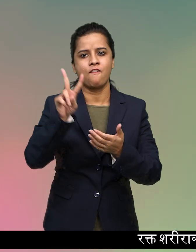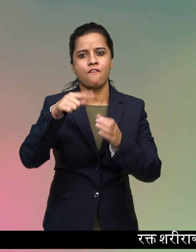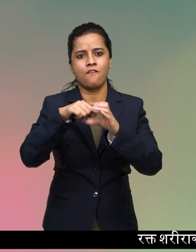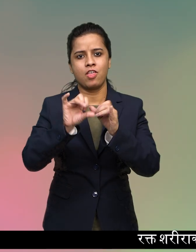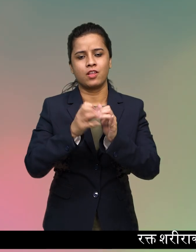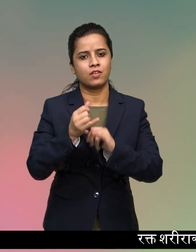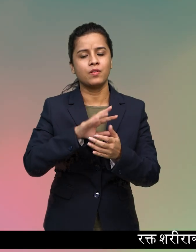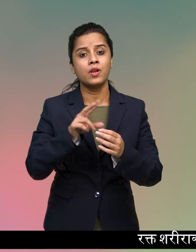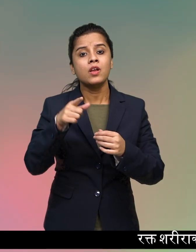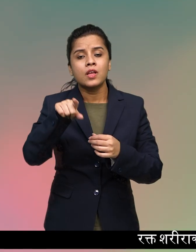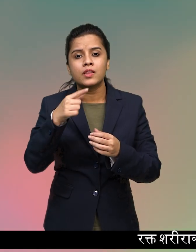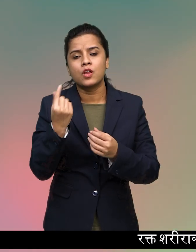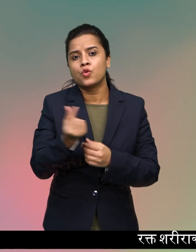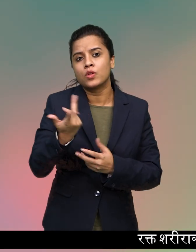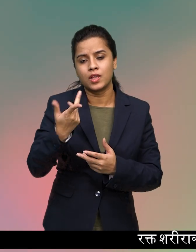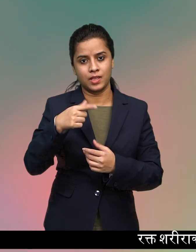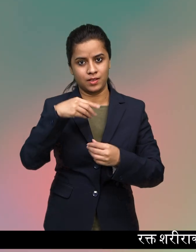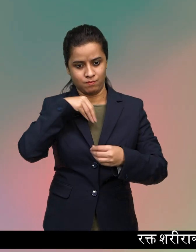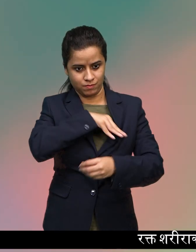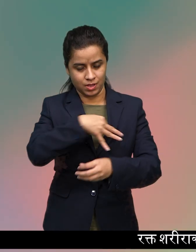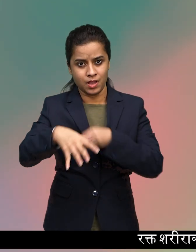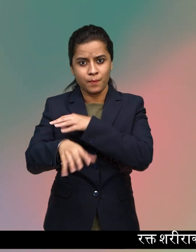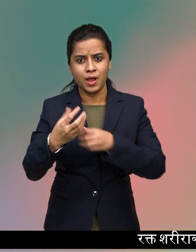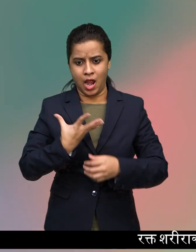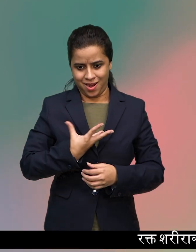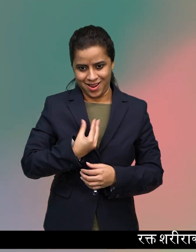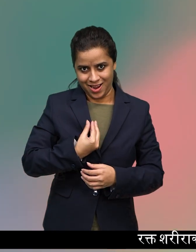रक्त शरीराकडून हृदयाकडे परत आणतात.